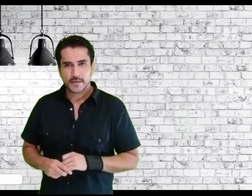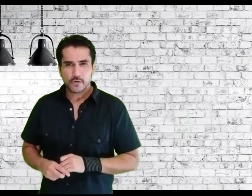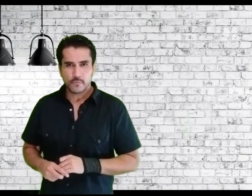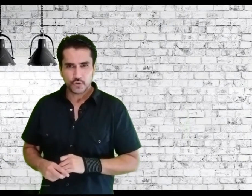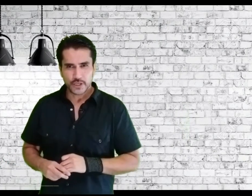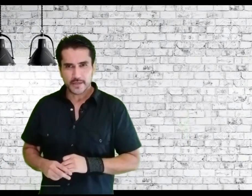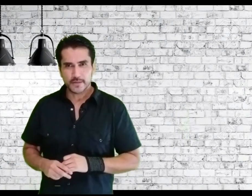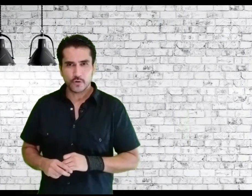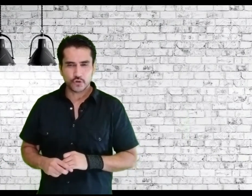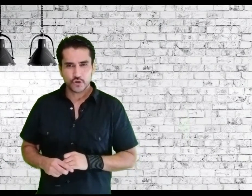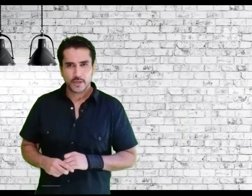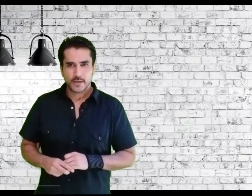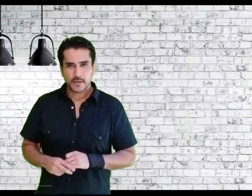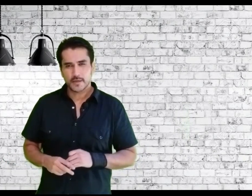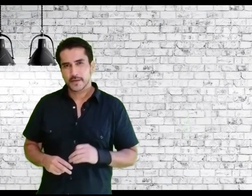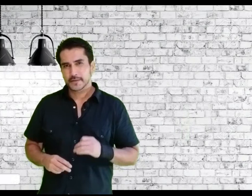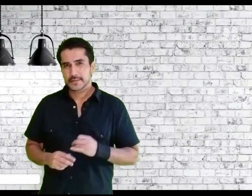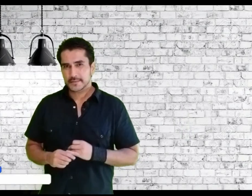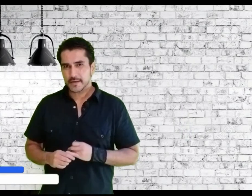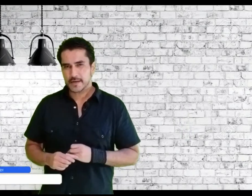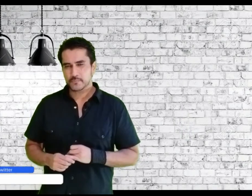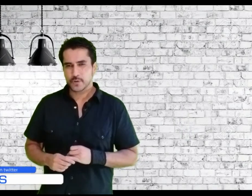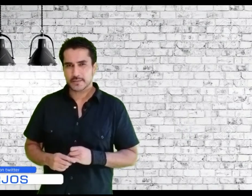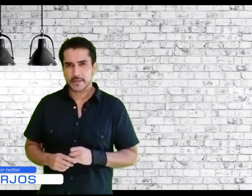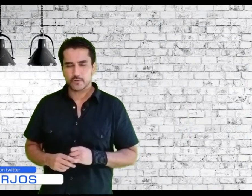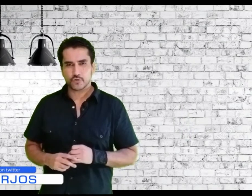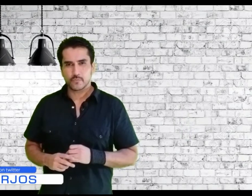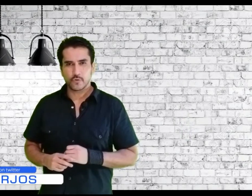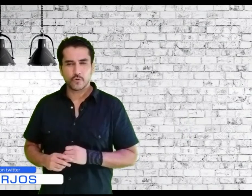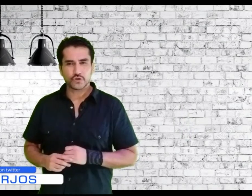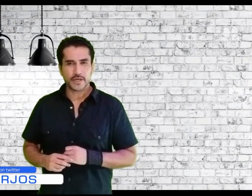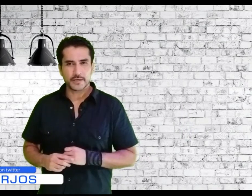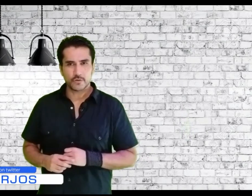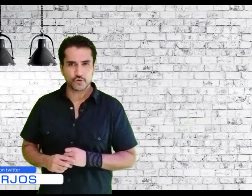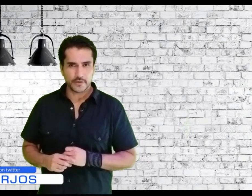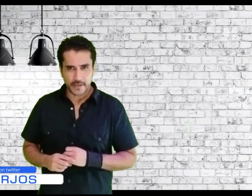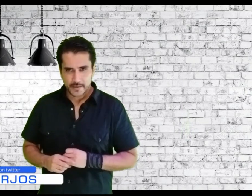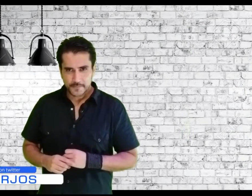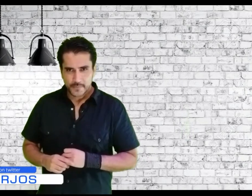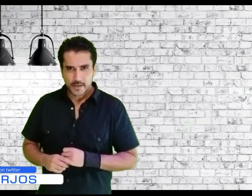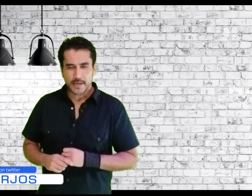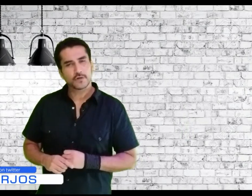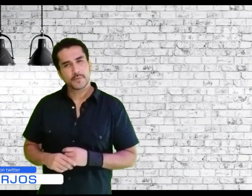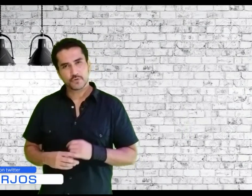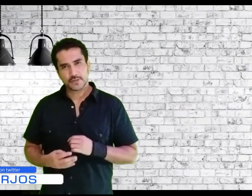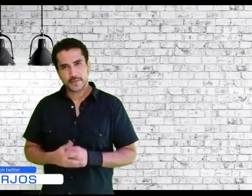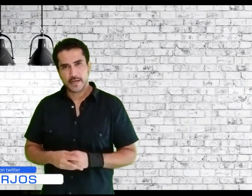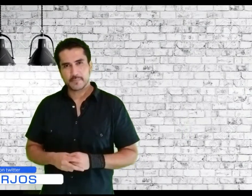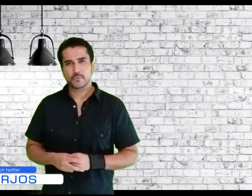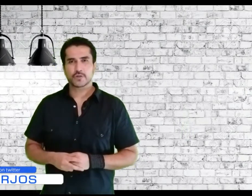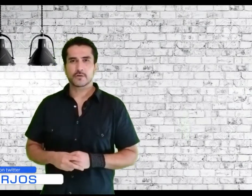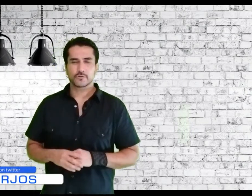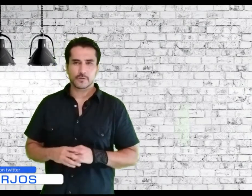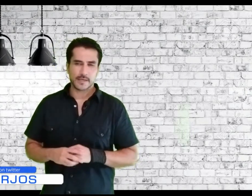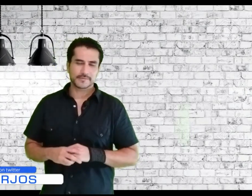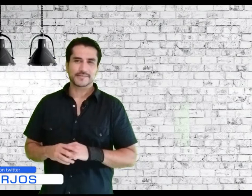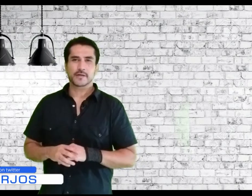como Zahir Jos. Y en Instagram pueden seguirnos como Zahir Jos TV. Ahí los vamos a esperar, vamos al otro, a intentar,